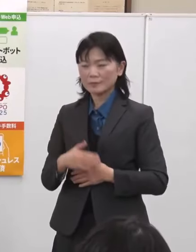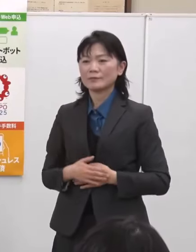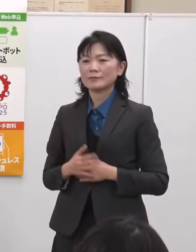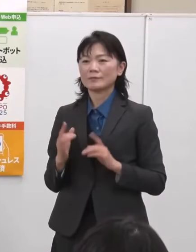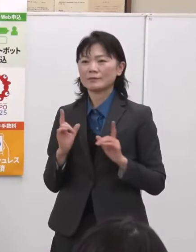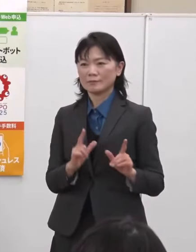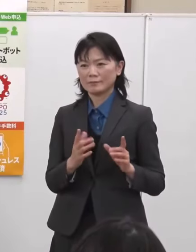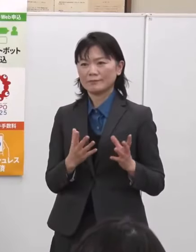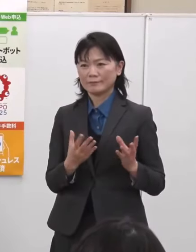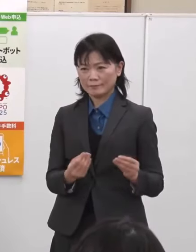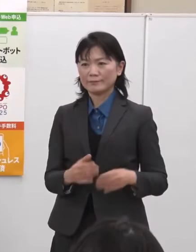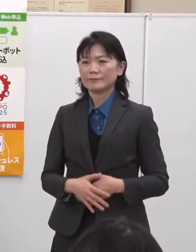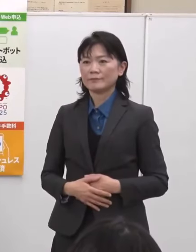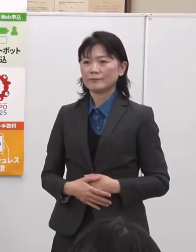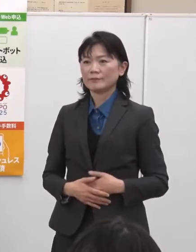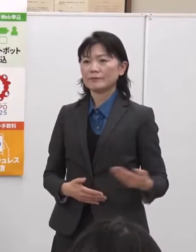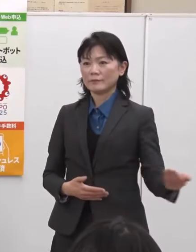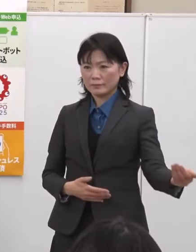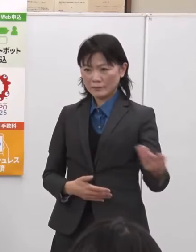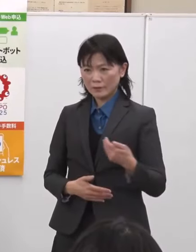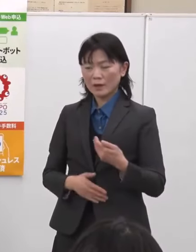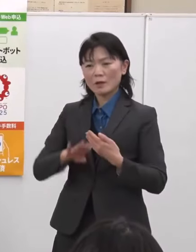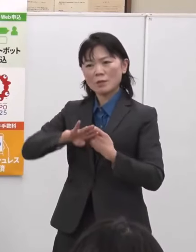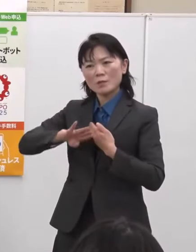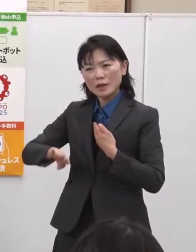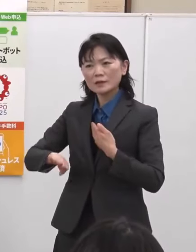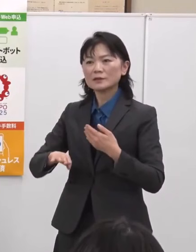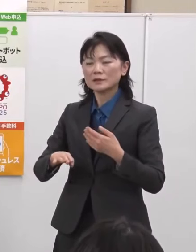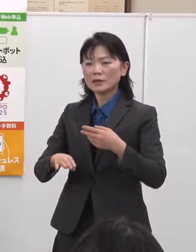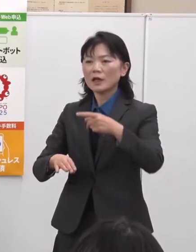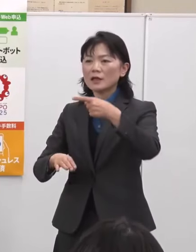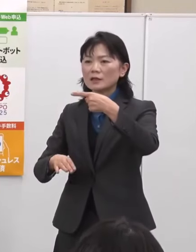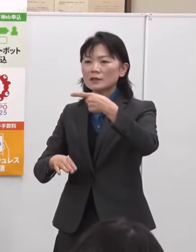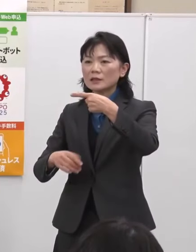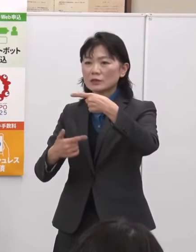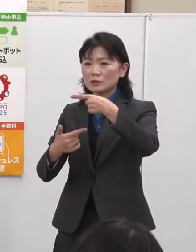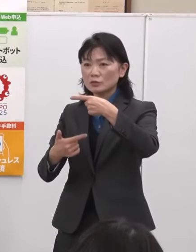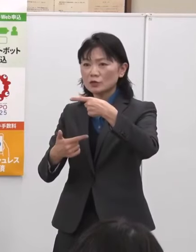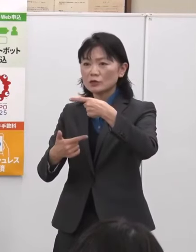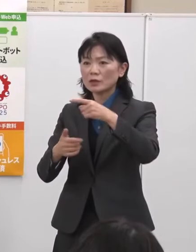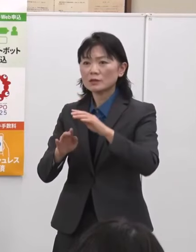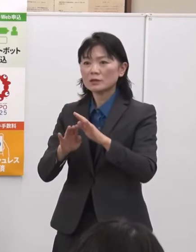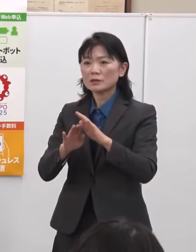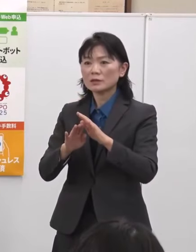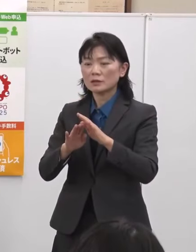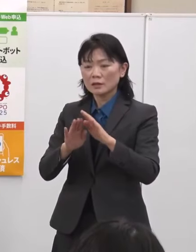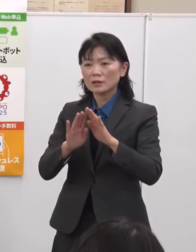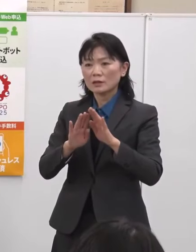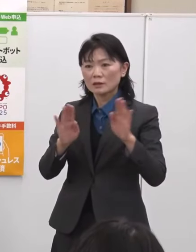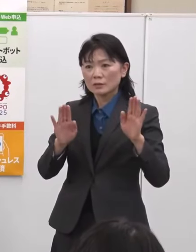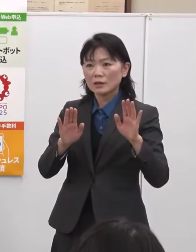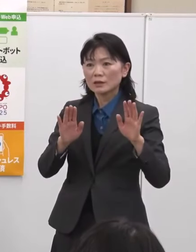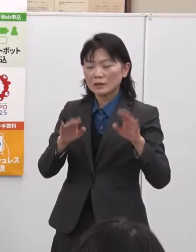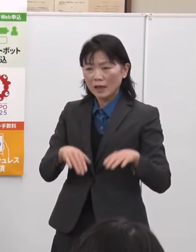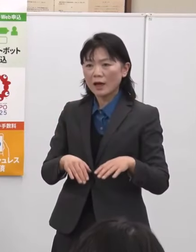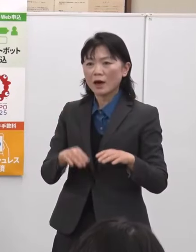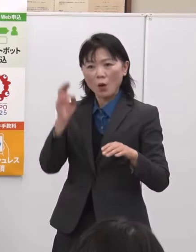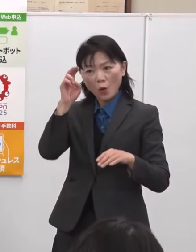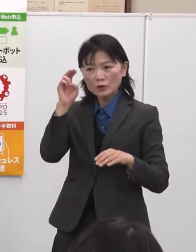ちょっと違う話題になるんですが、すいません、はい、1月6日に行われました大阪 IR